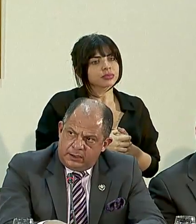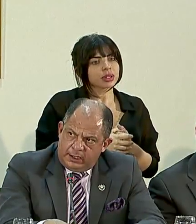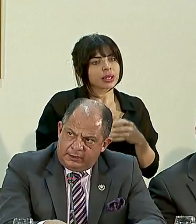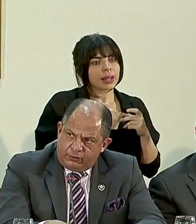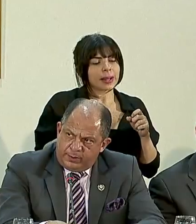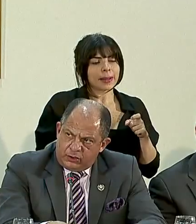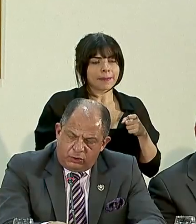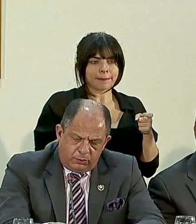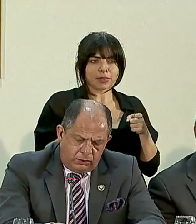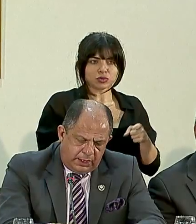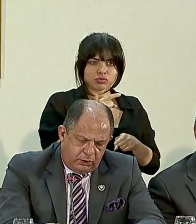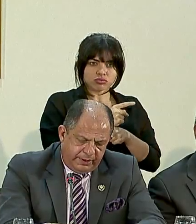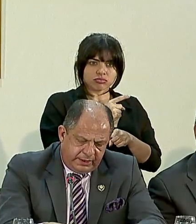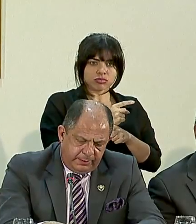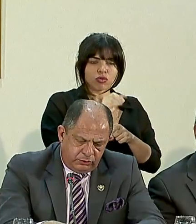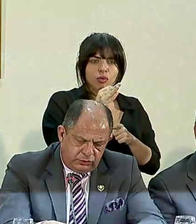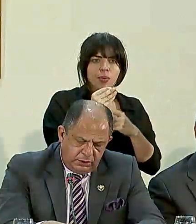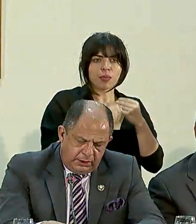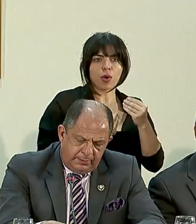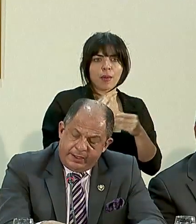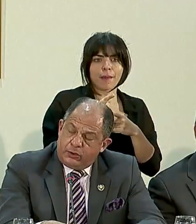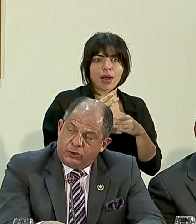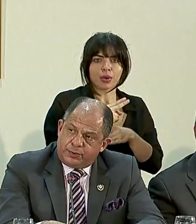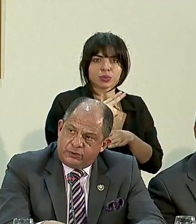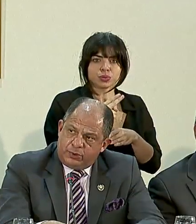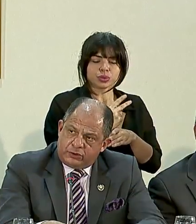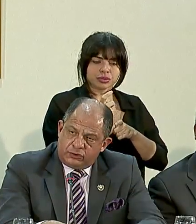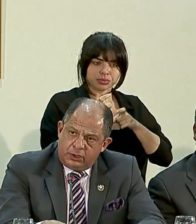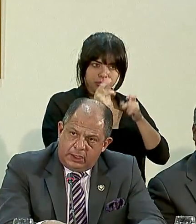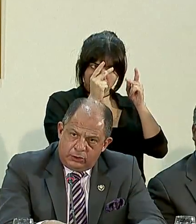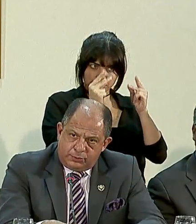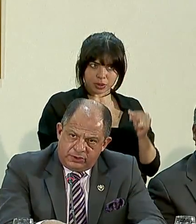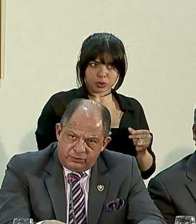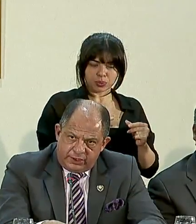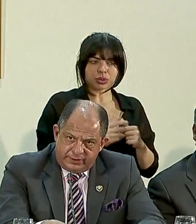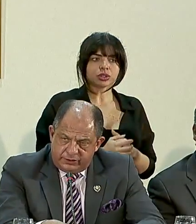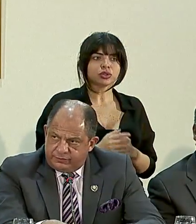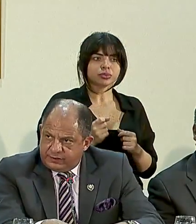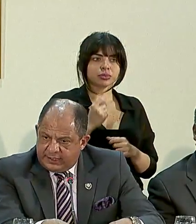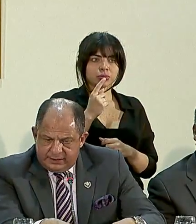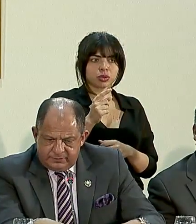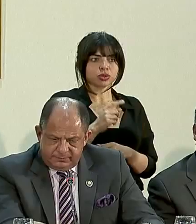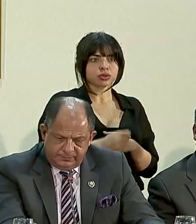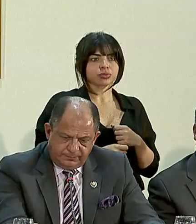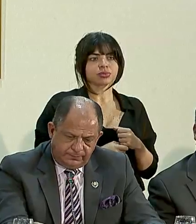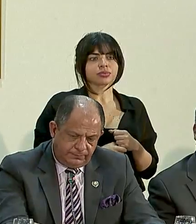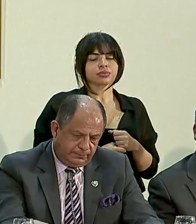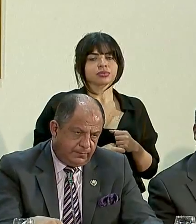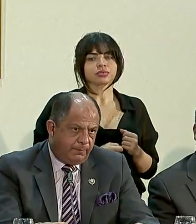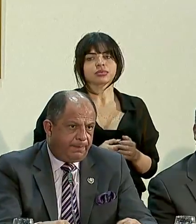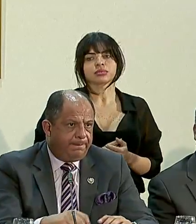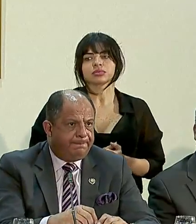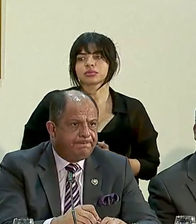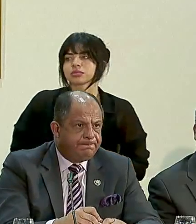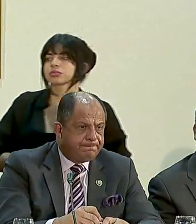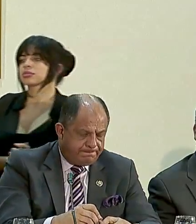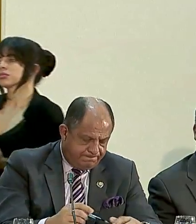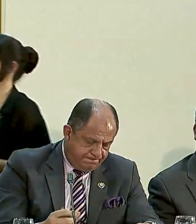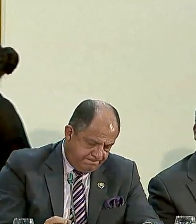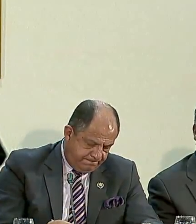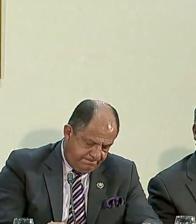mesura en la forma como acometeremos el manejo de los presupuestos en los próximos ejercicios fiscales. Andrés Martínez, Canal